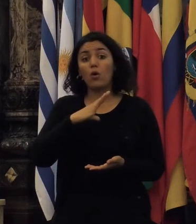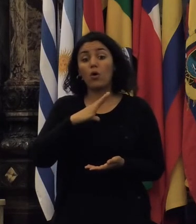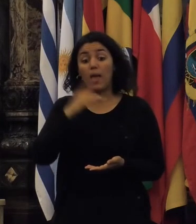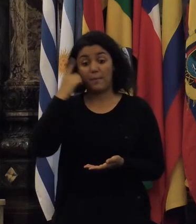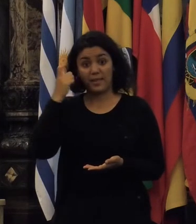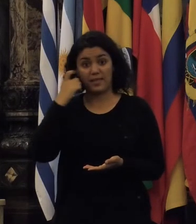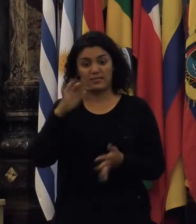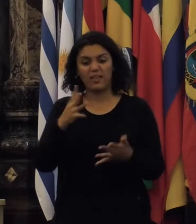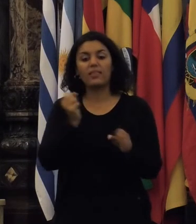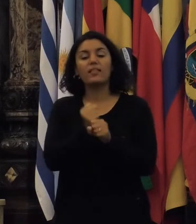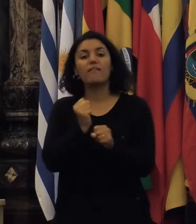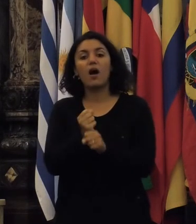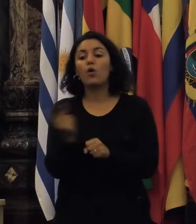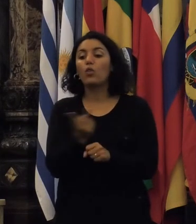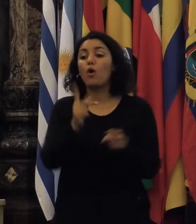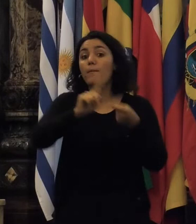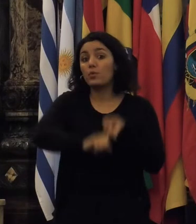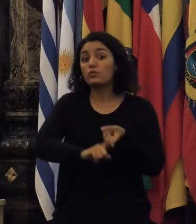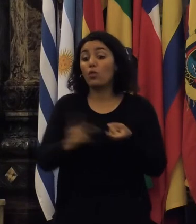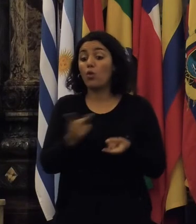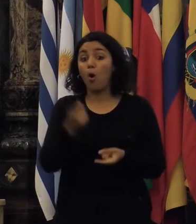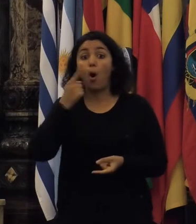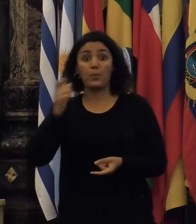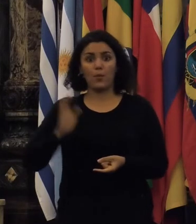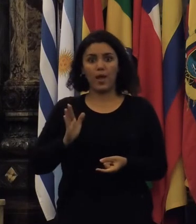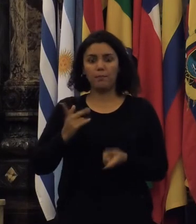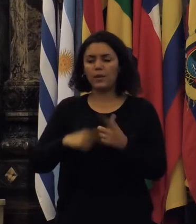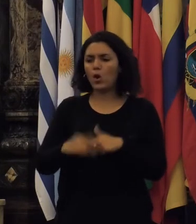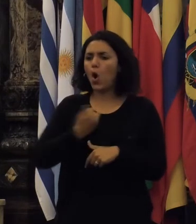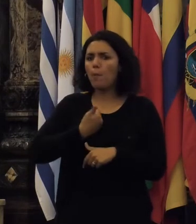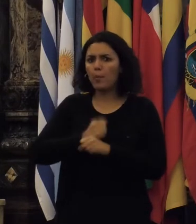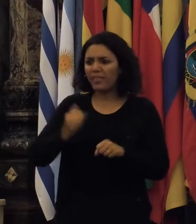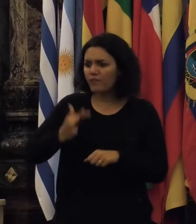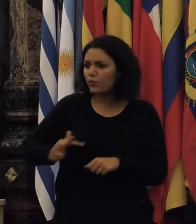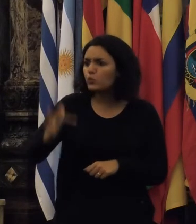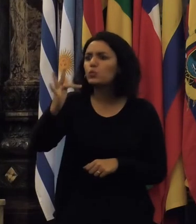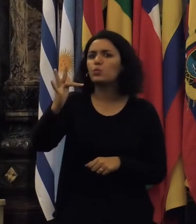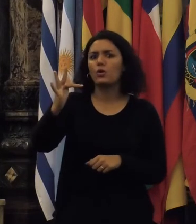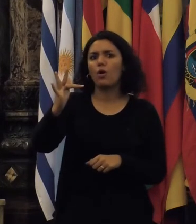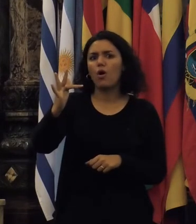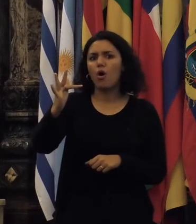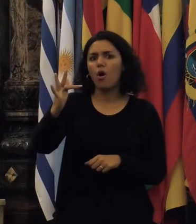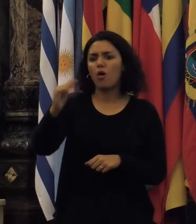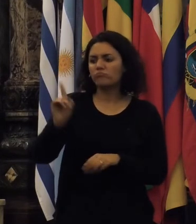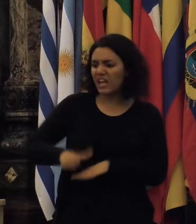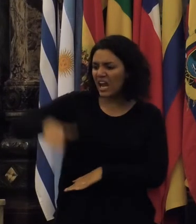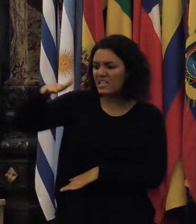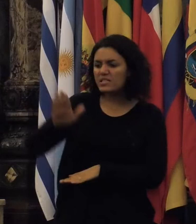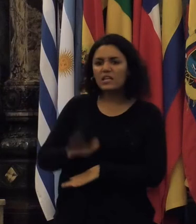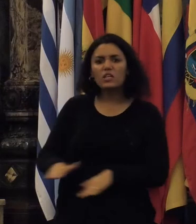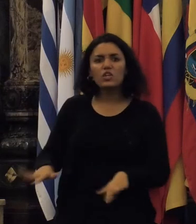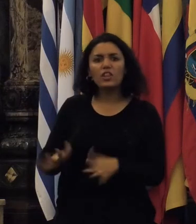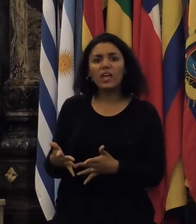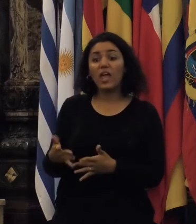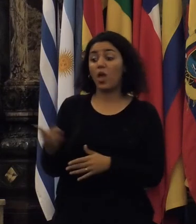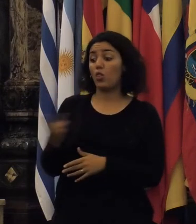¿Cómo podemos aventurarnos? Somos futurólogos. Si no podemos decir qué es lo que ha sucedido, no